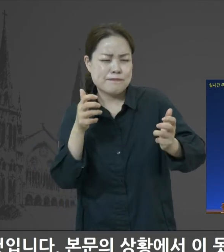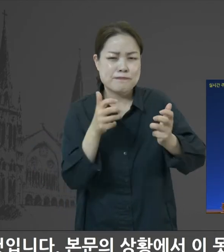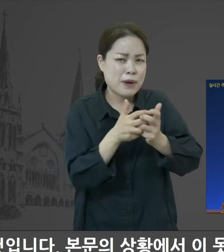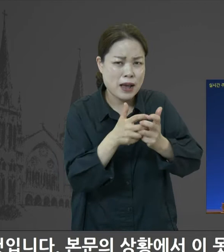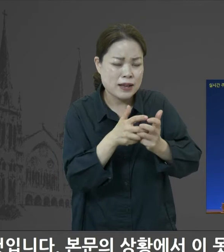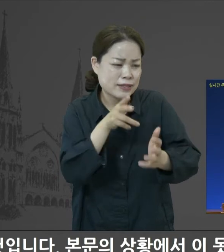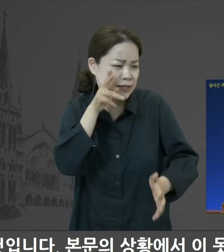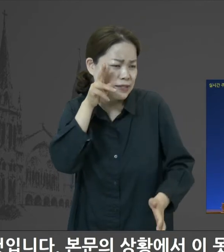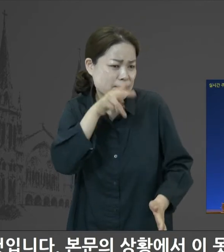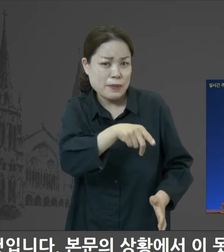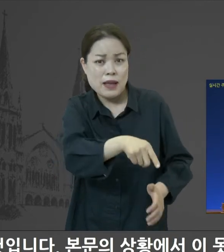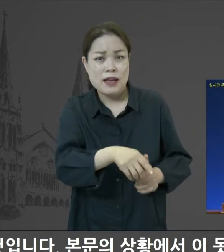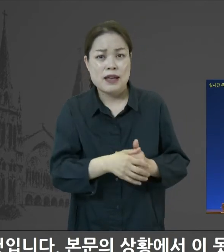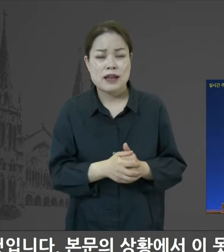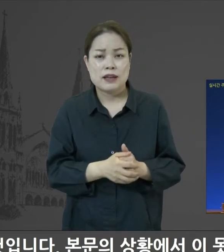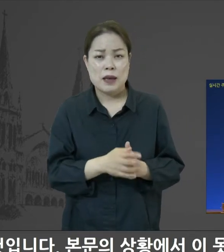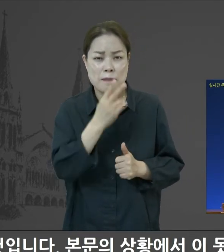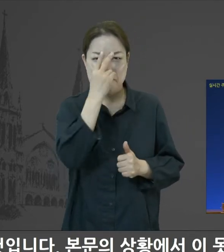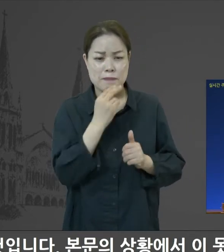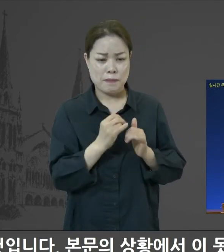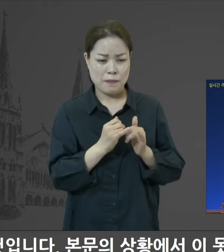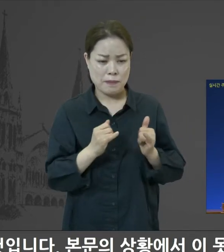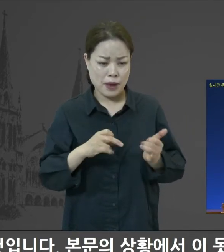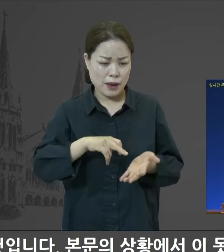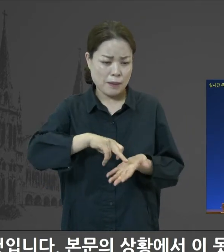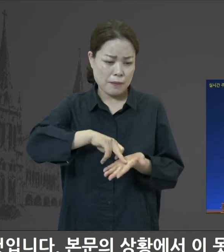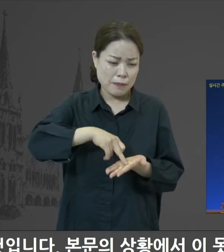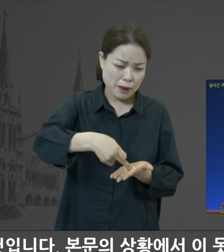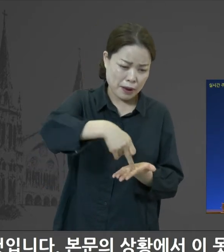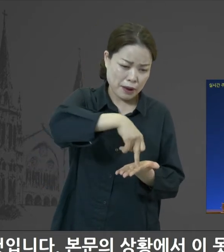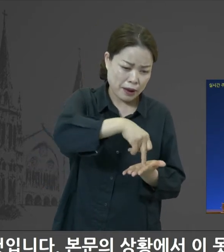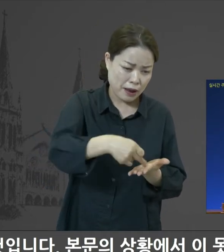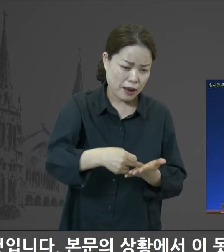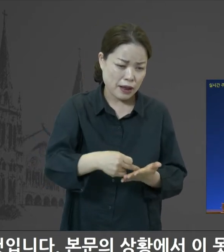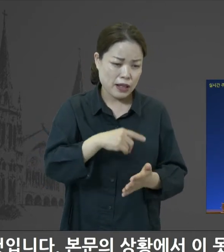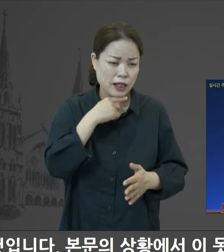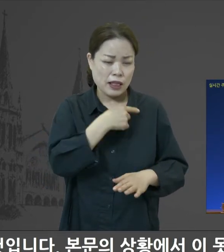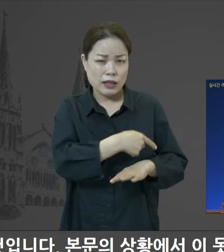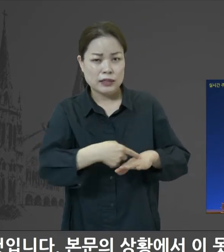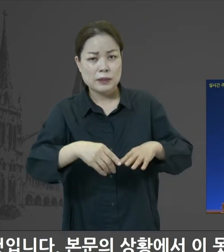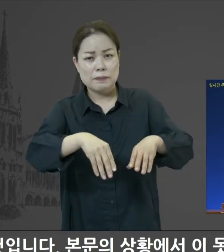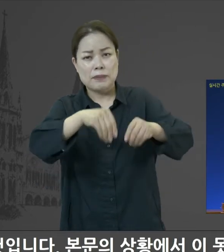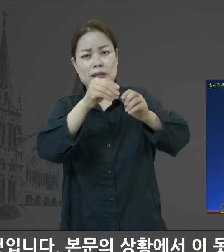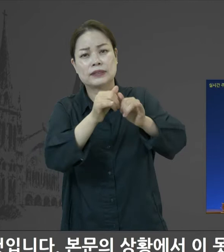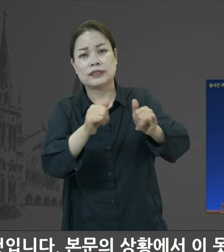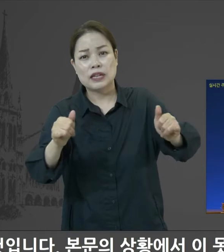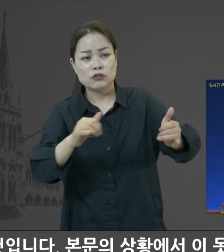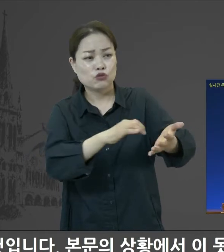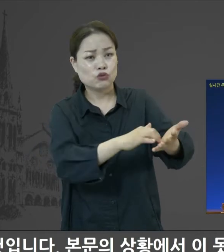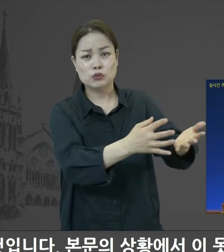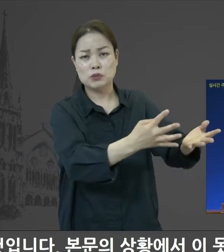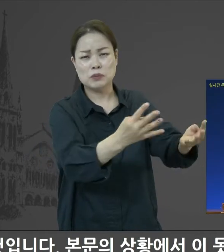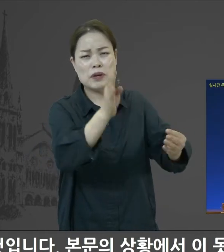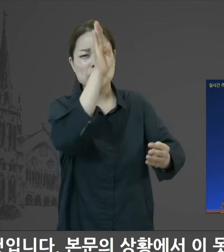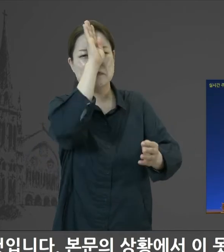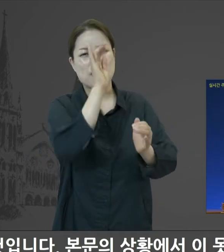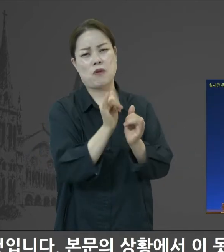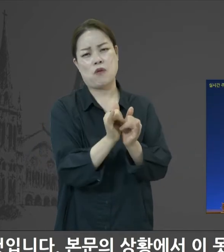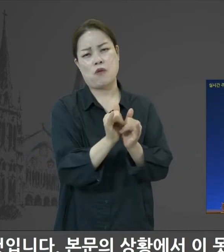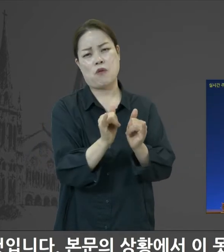것처럼 느껴집니다. 맹인, 다리 저는 사람, 혈기 마른 사람 등등 수많은